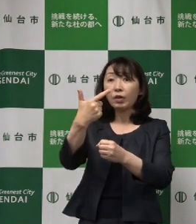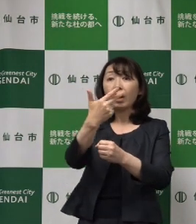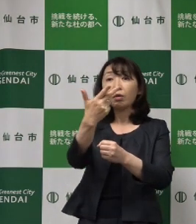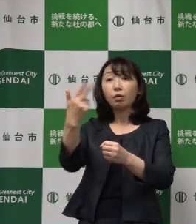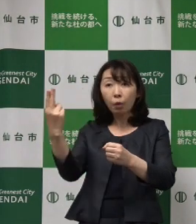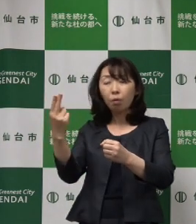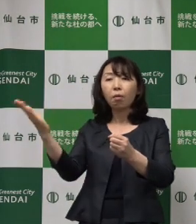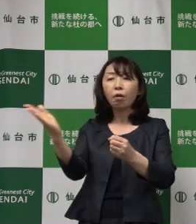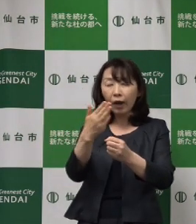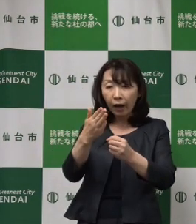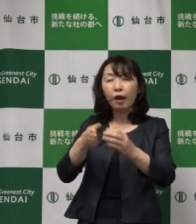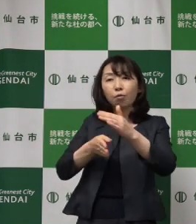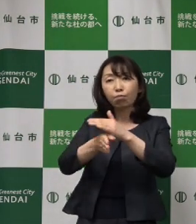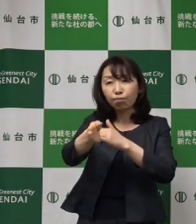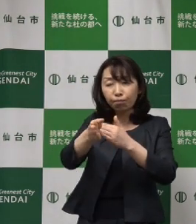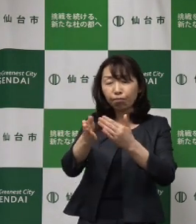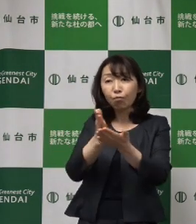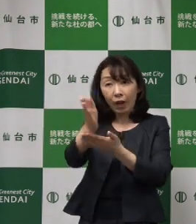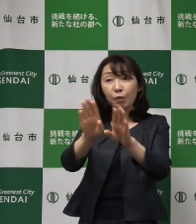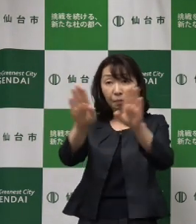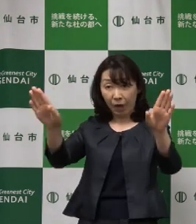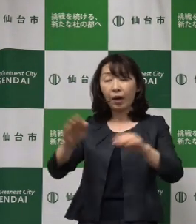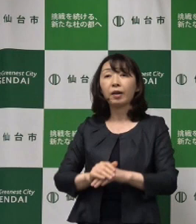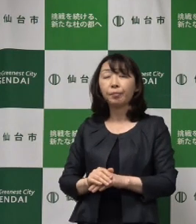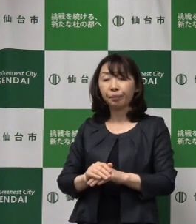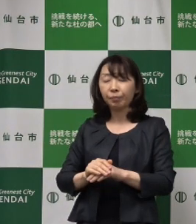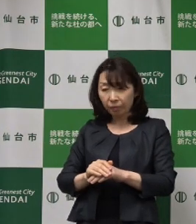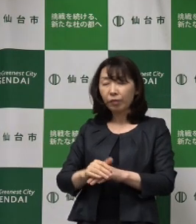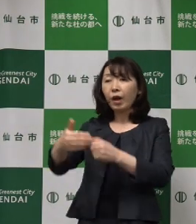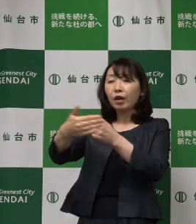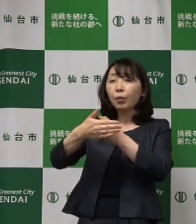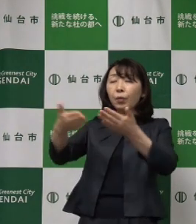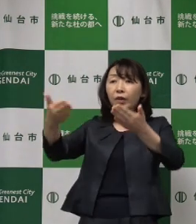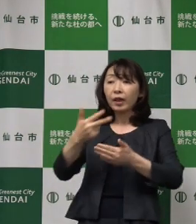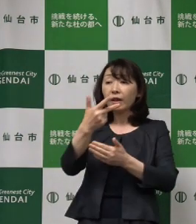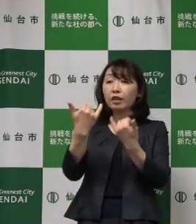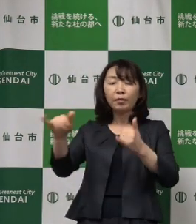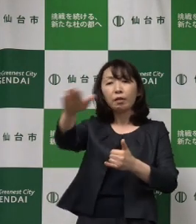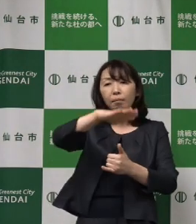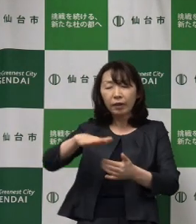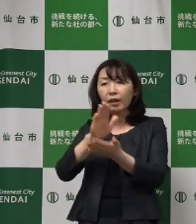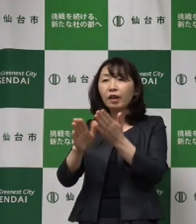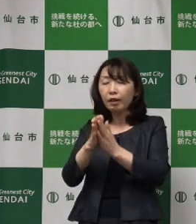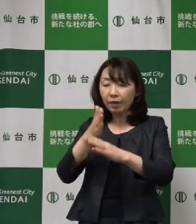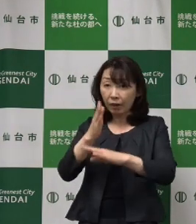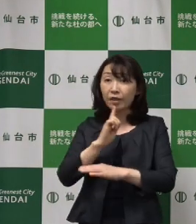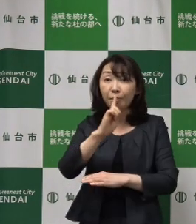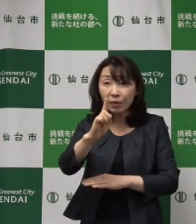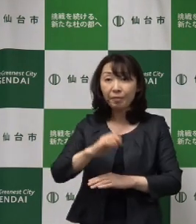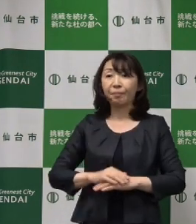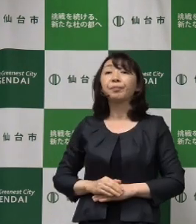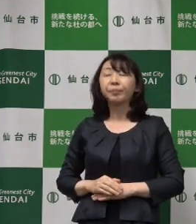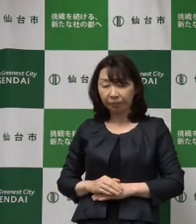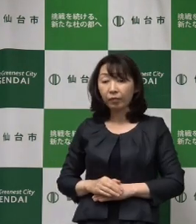。投票へご参加いただきました多くの皆様方に改めて感謝を申し上げます。またこの